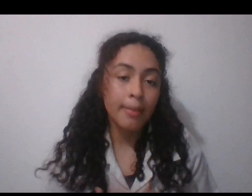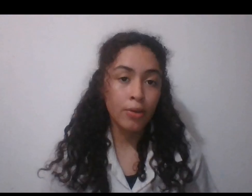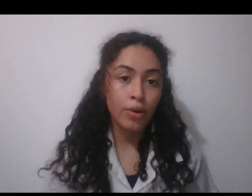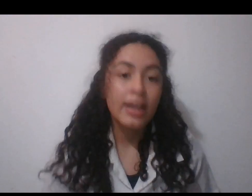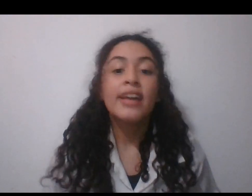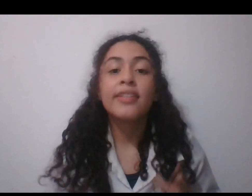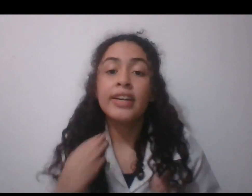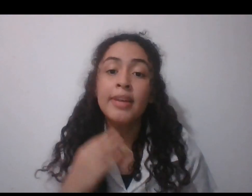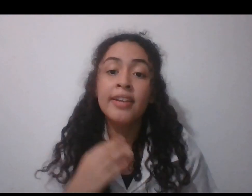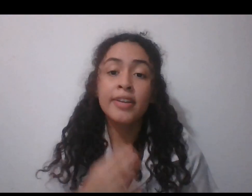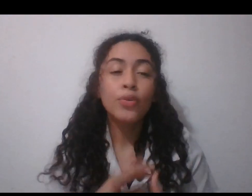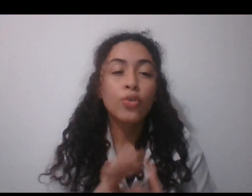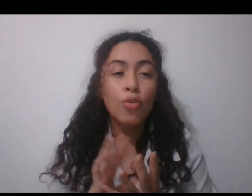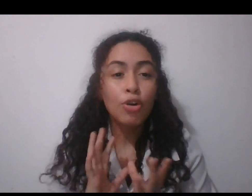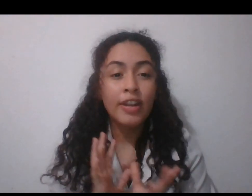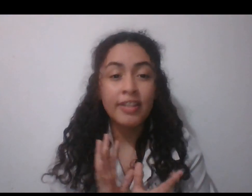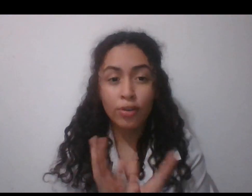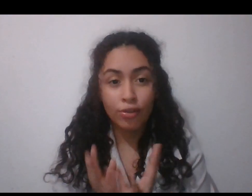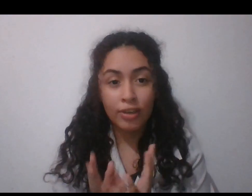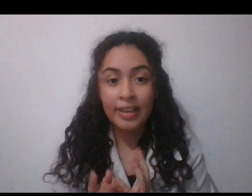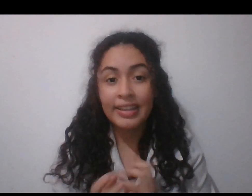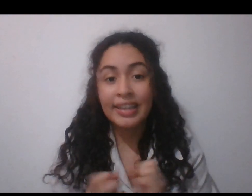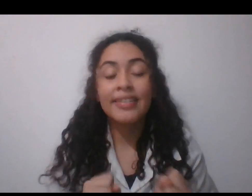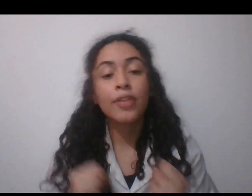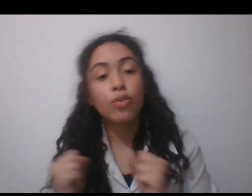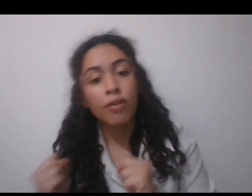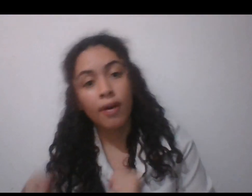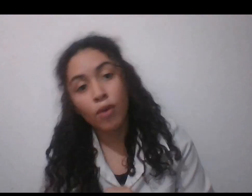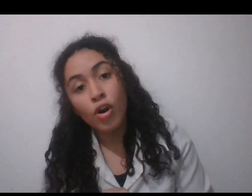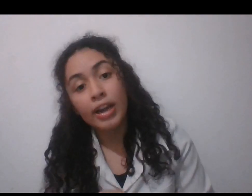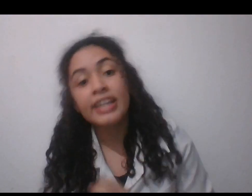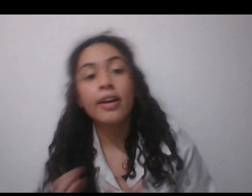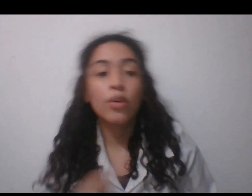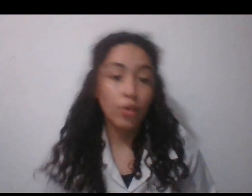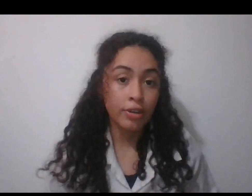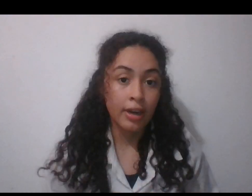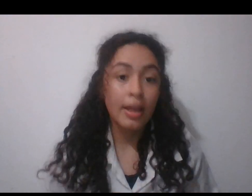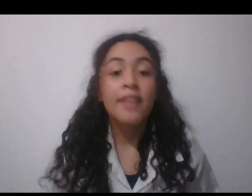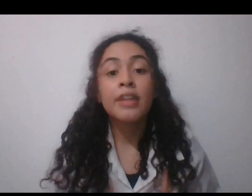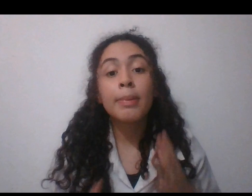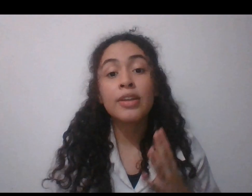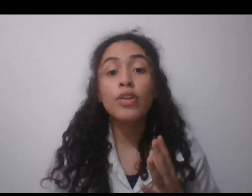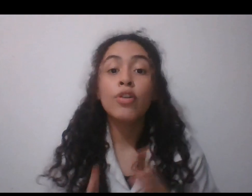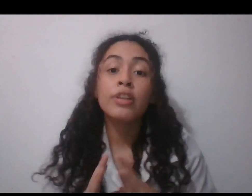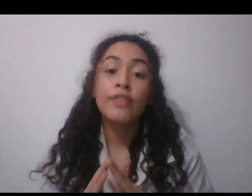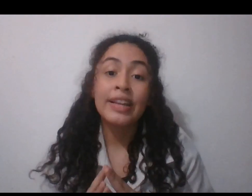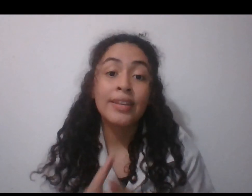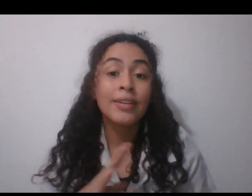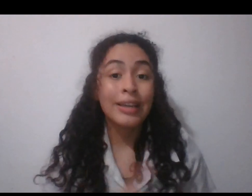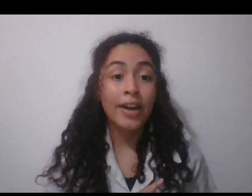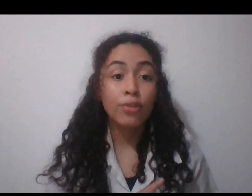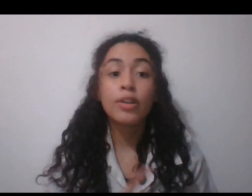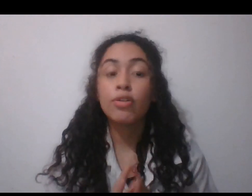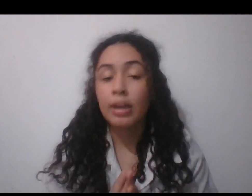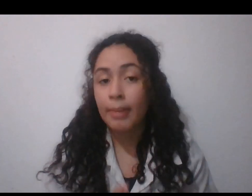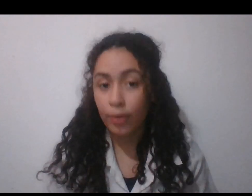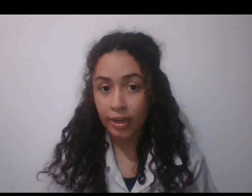Salvador se ve inmersa en un cúmulo de situaciones que tienen tanto a favor y en contra, dependiendo de los diferentes escenarios de los